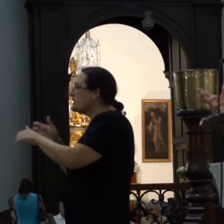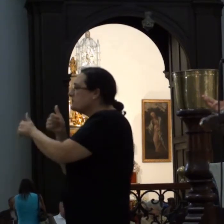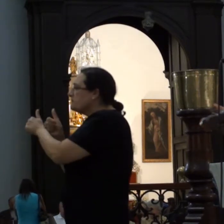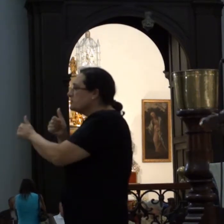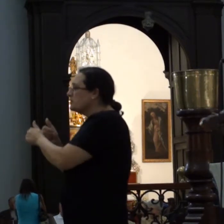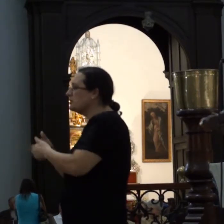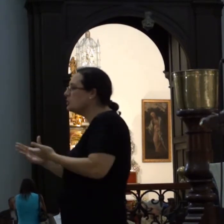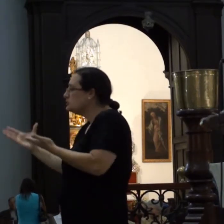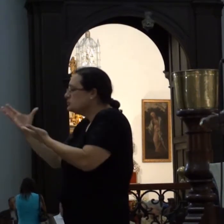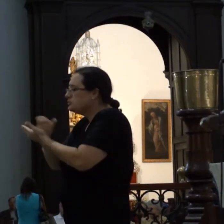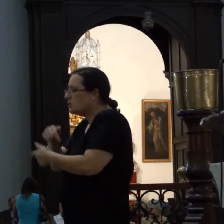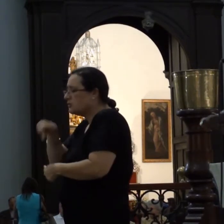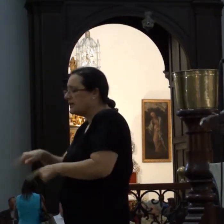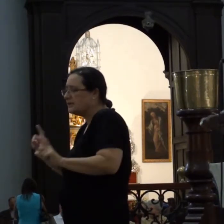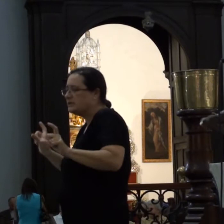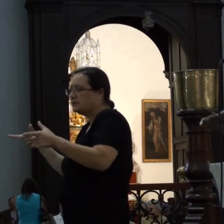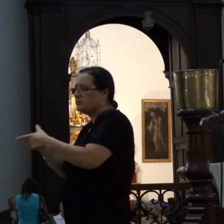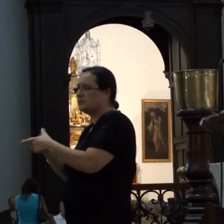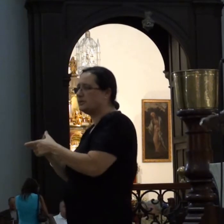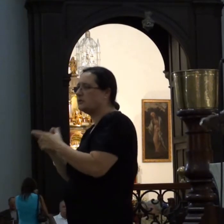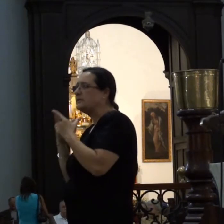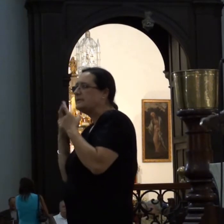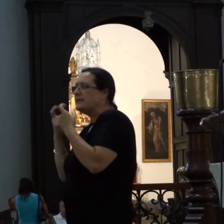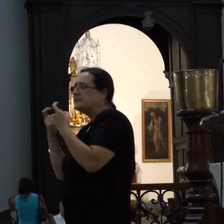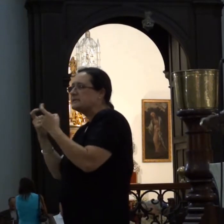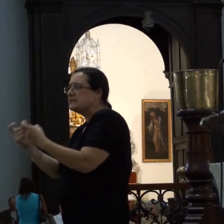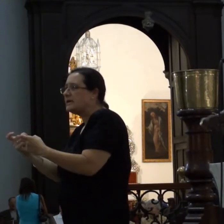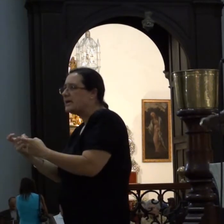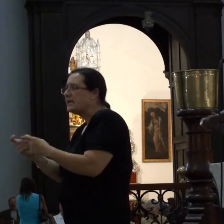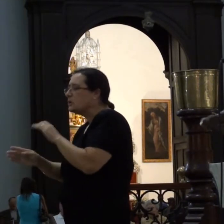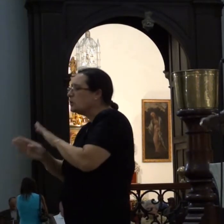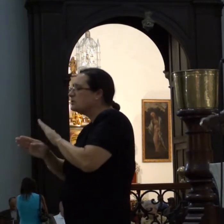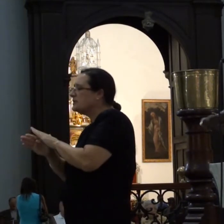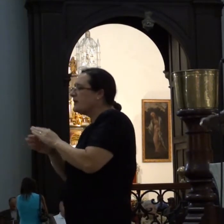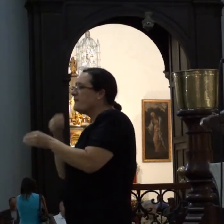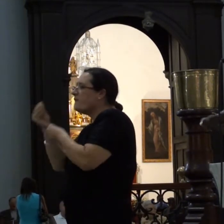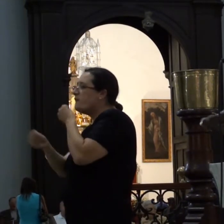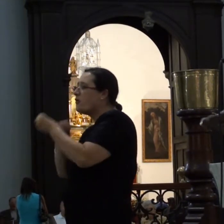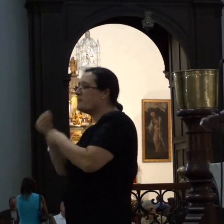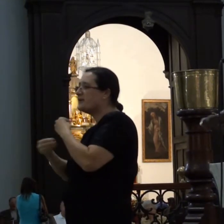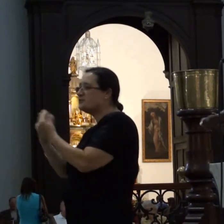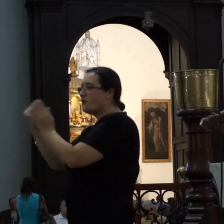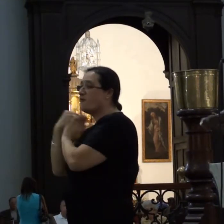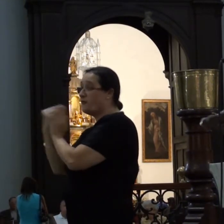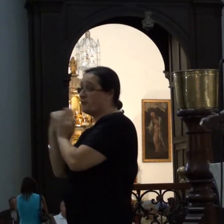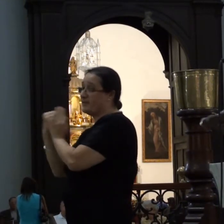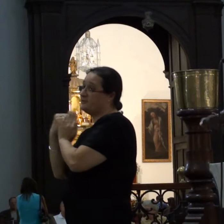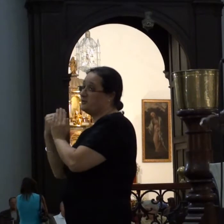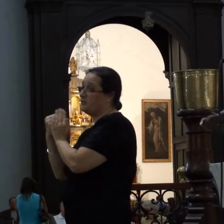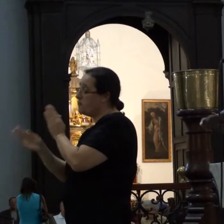todos estamos aquí reunidos la necesidad de la permanente formación o de la formación